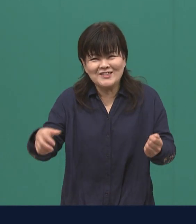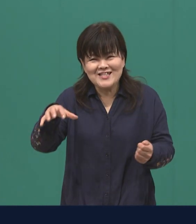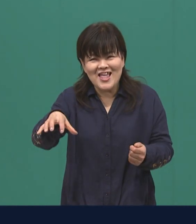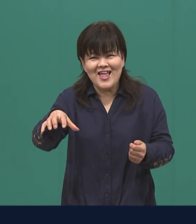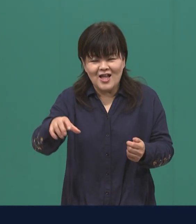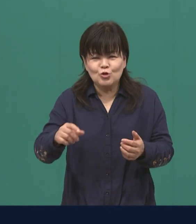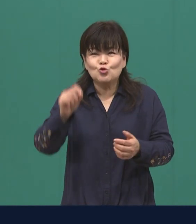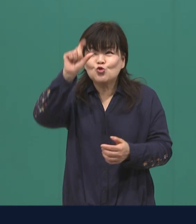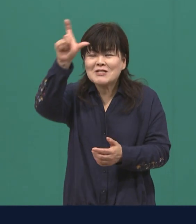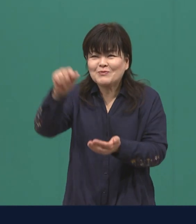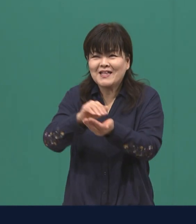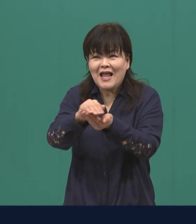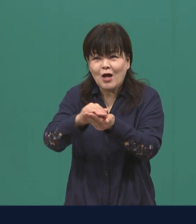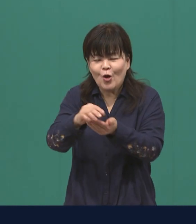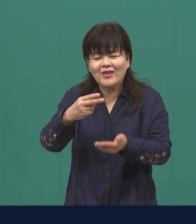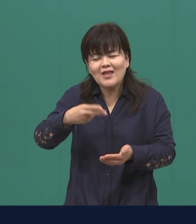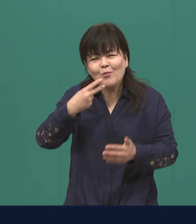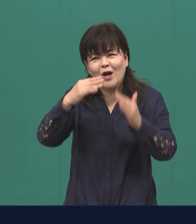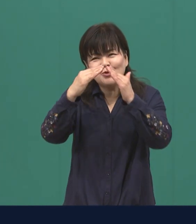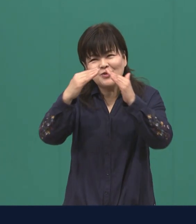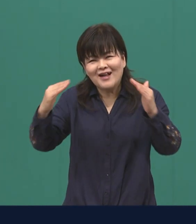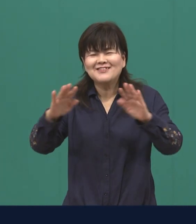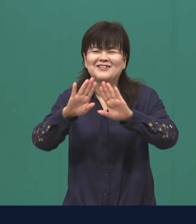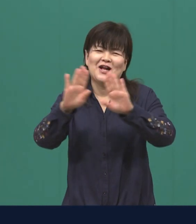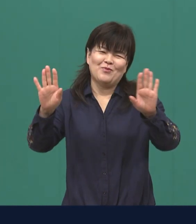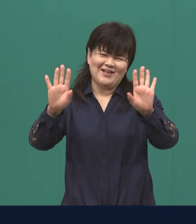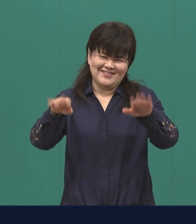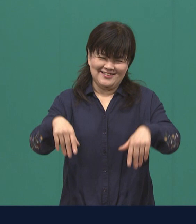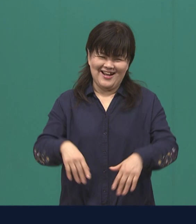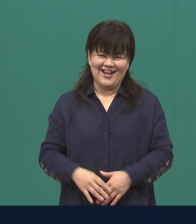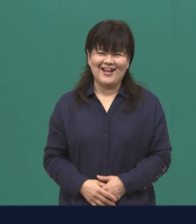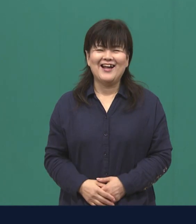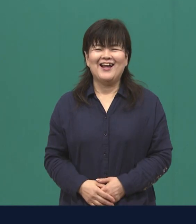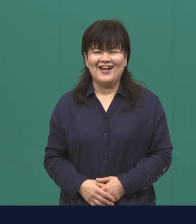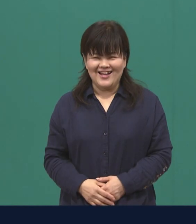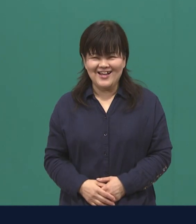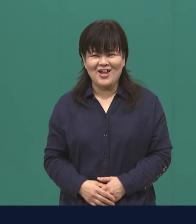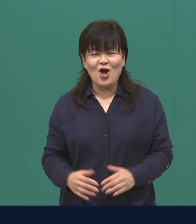大津市の幼稚園で月見団子を食べる会が開かれました。